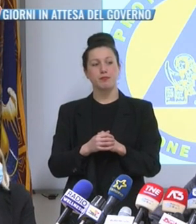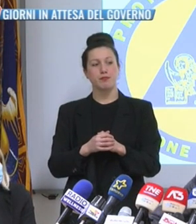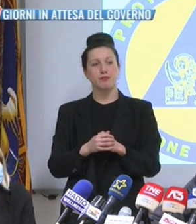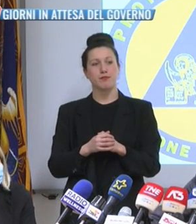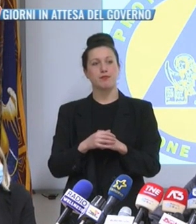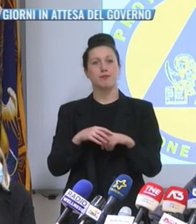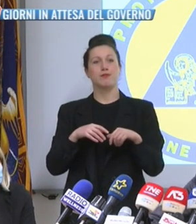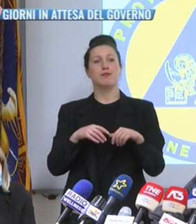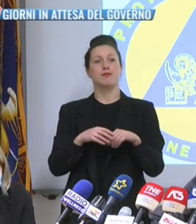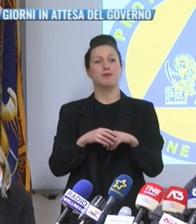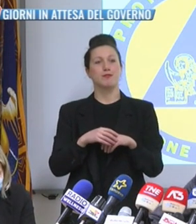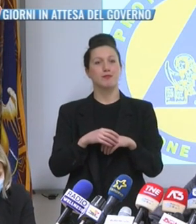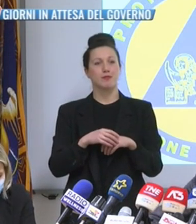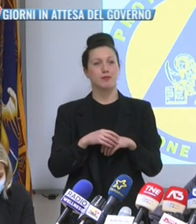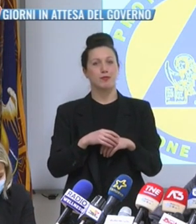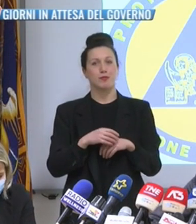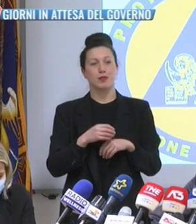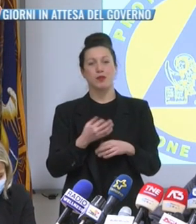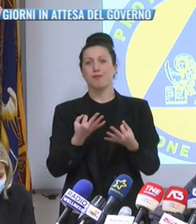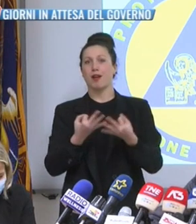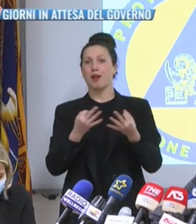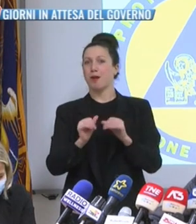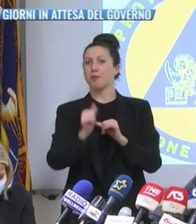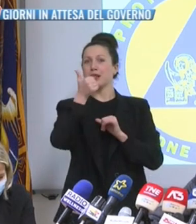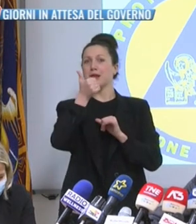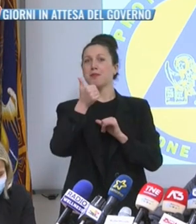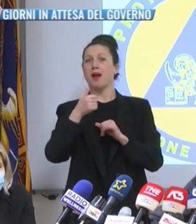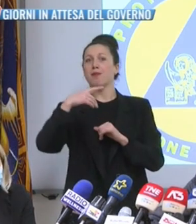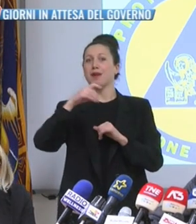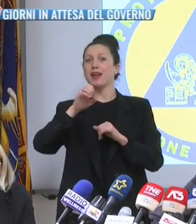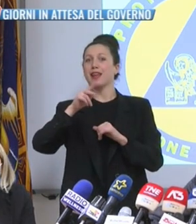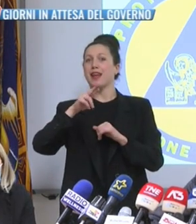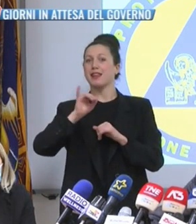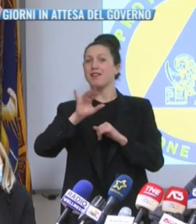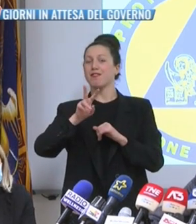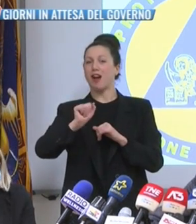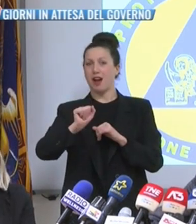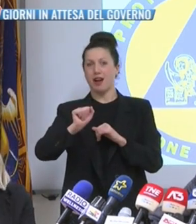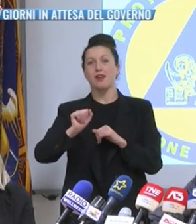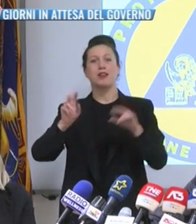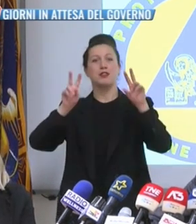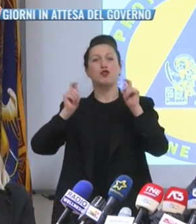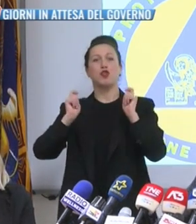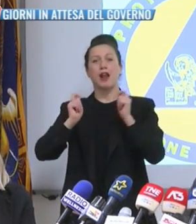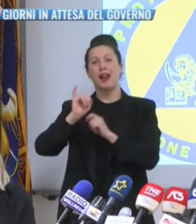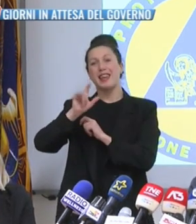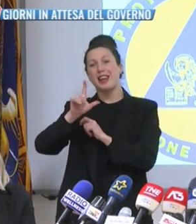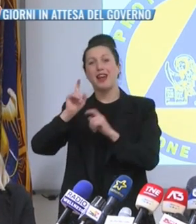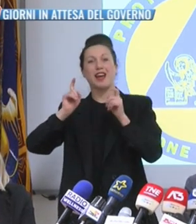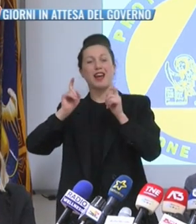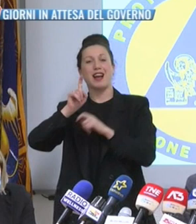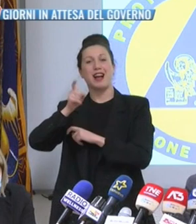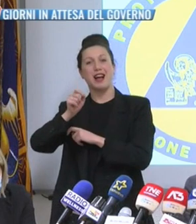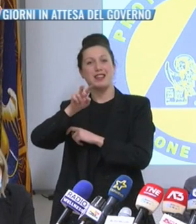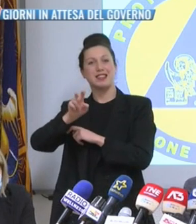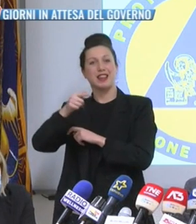Mi spiace, buongiorno. No, va bene così. Angela Federiva Gazzettino, buongiorno Presidente. Buongiorno. Riparto dalla riflessione che lei